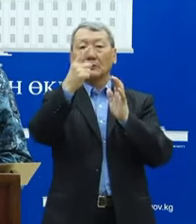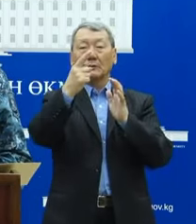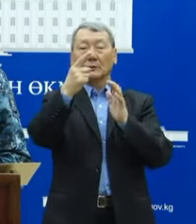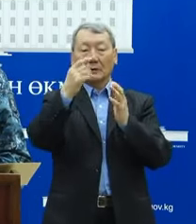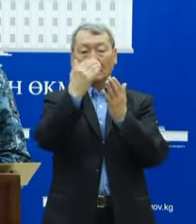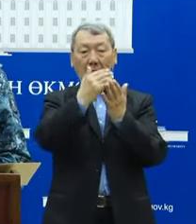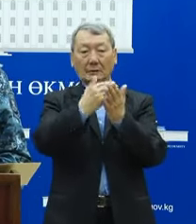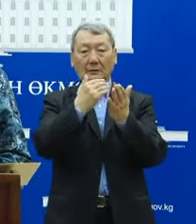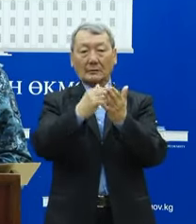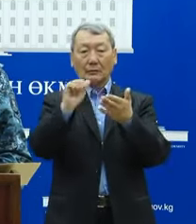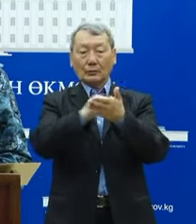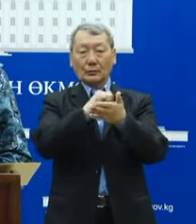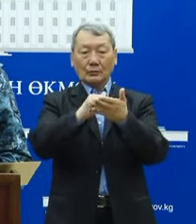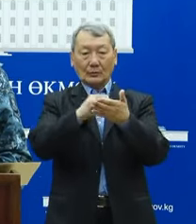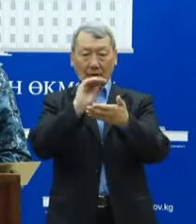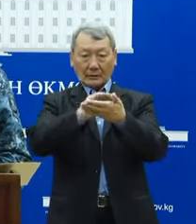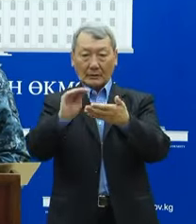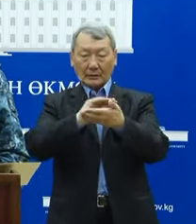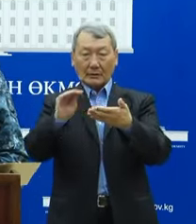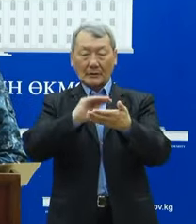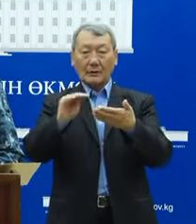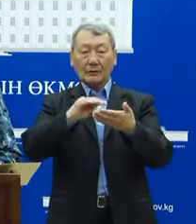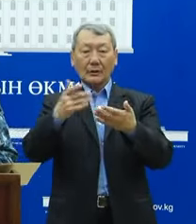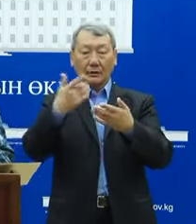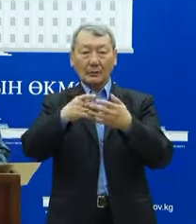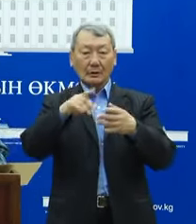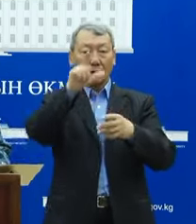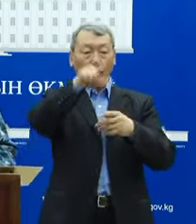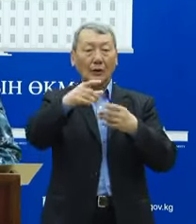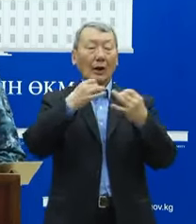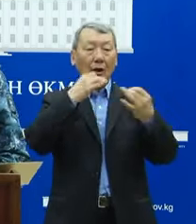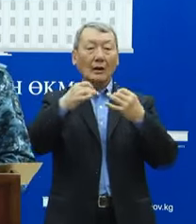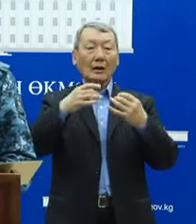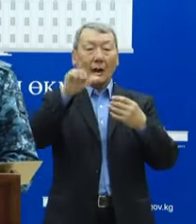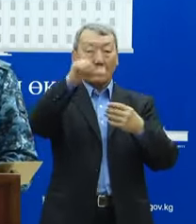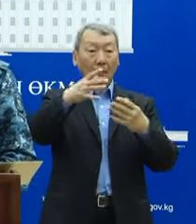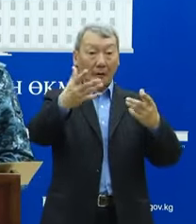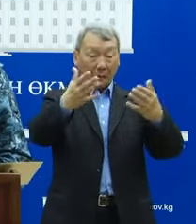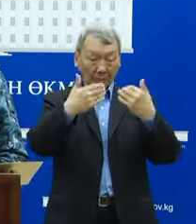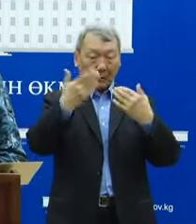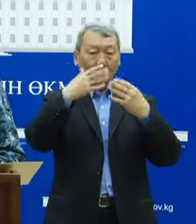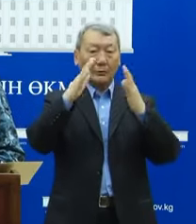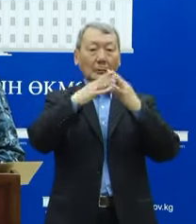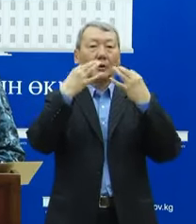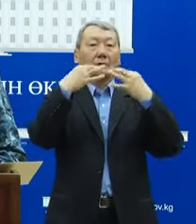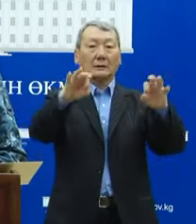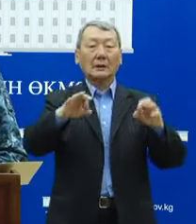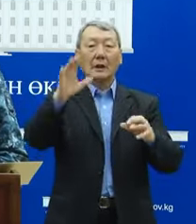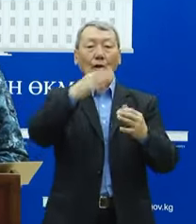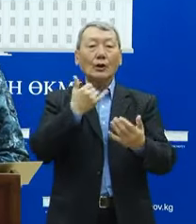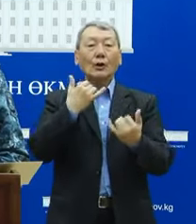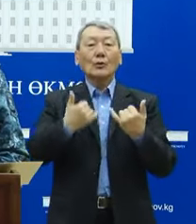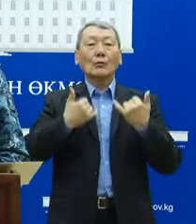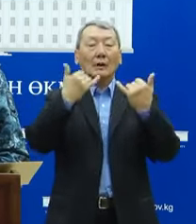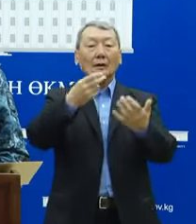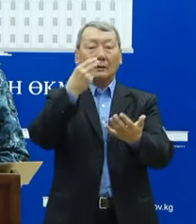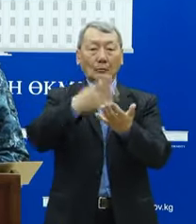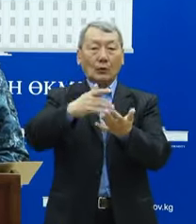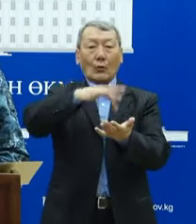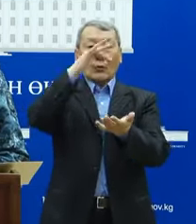протокол толтурулуп, сүйлөшүүлөр жүргүзүлүп, үйлөргө жиберилген. Урматтуу жарандар, бүгүнкү Бишкек